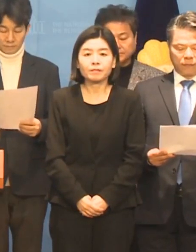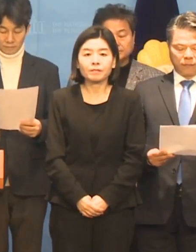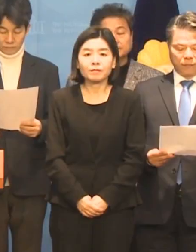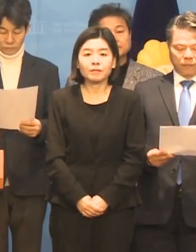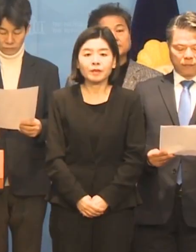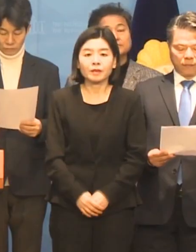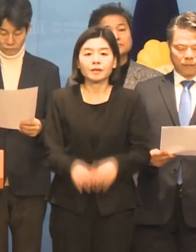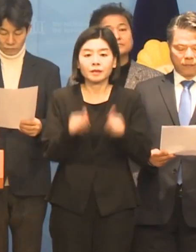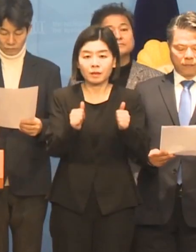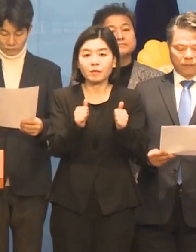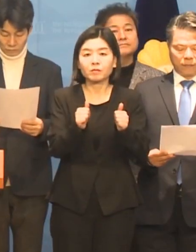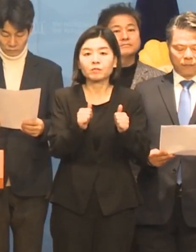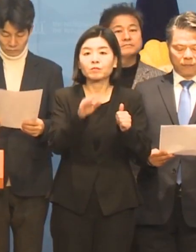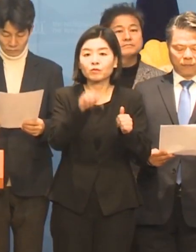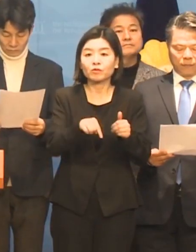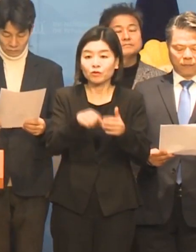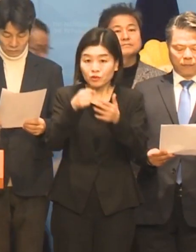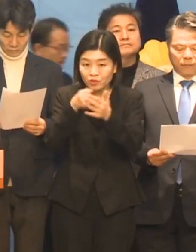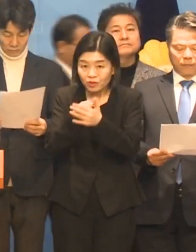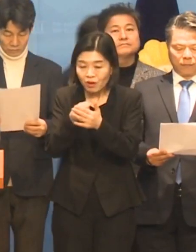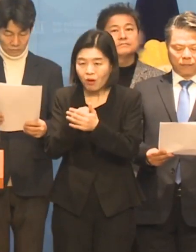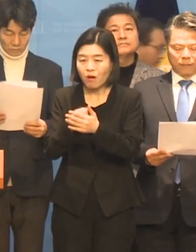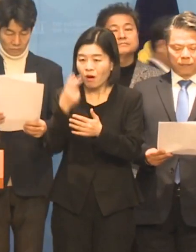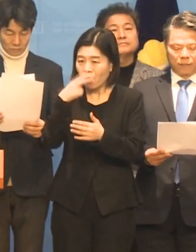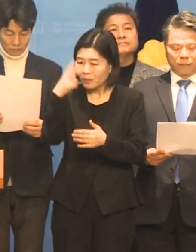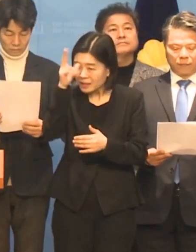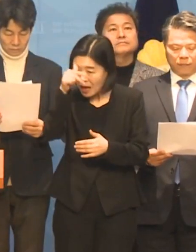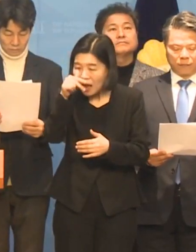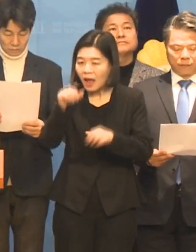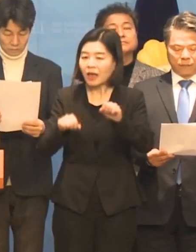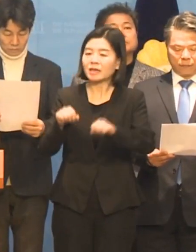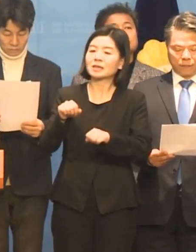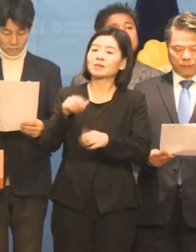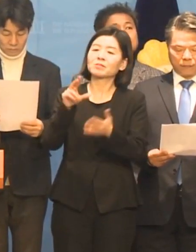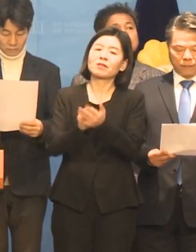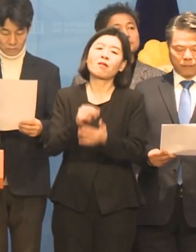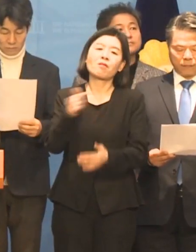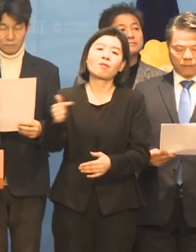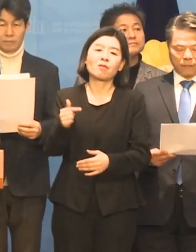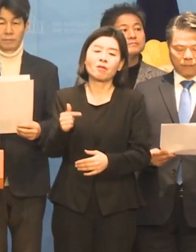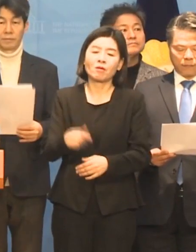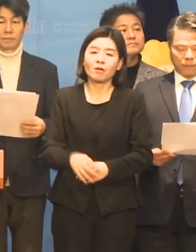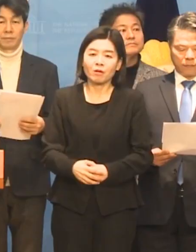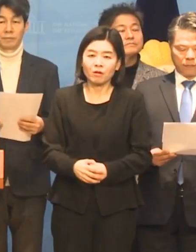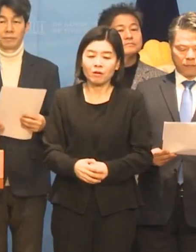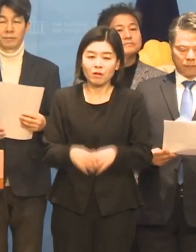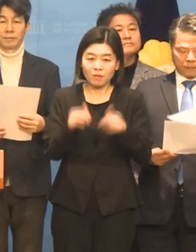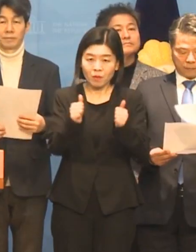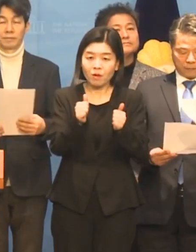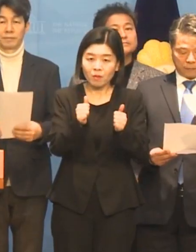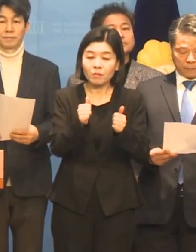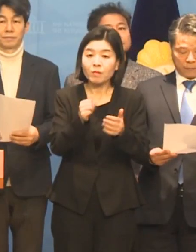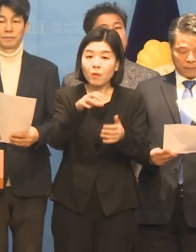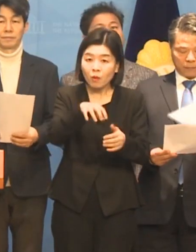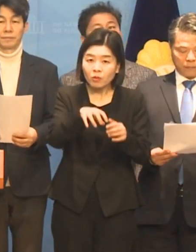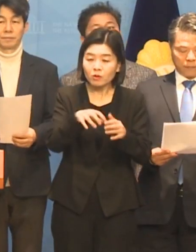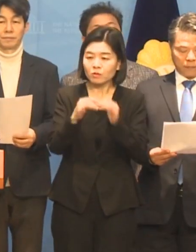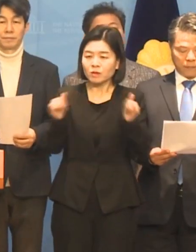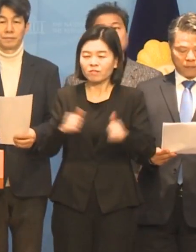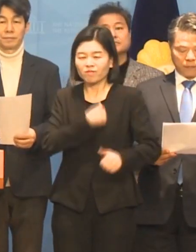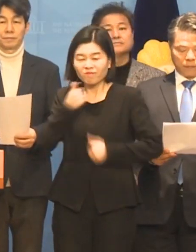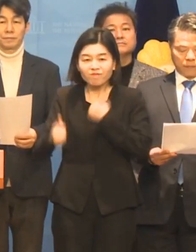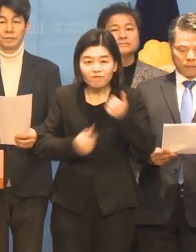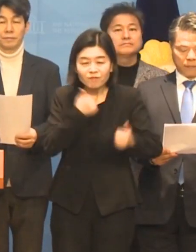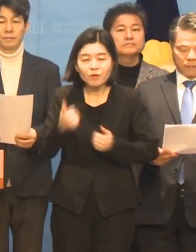사법부의 결정과 검찰의 행태는 더욱 심각한 문제를 초래하고 있습니다. 법원은 국민적 분노와